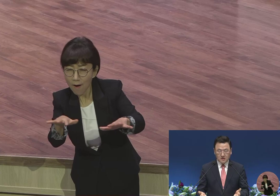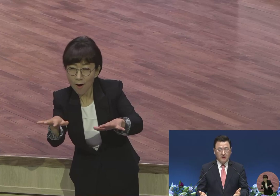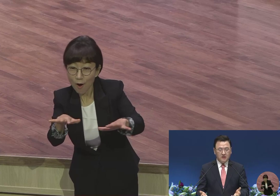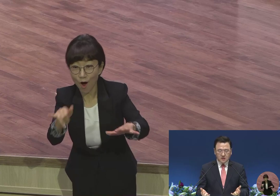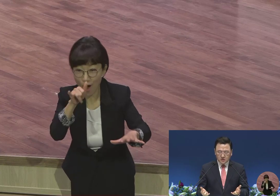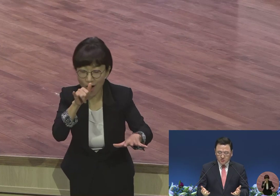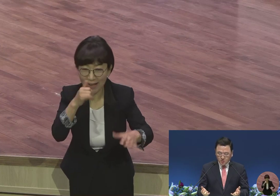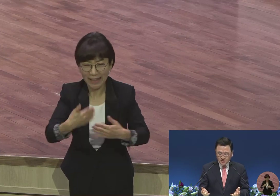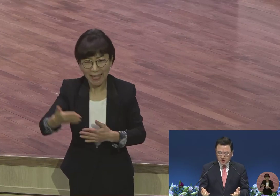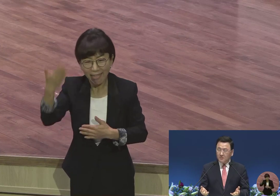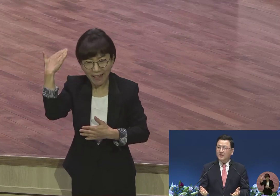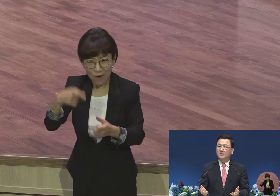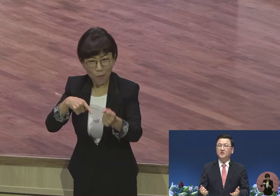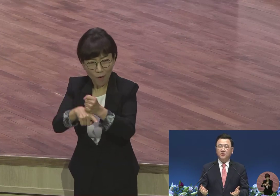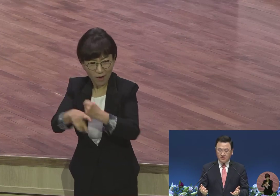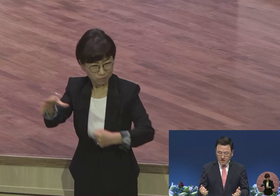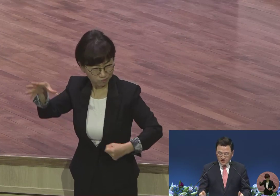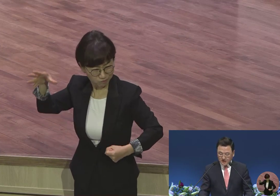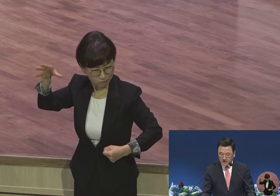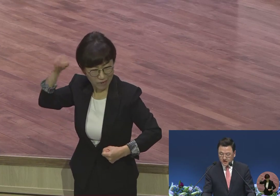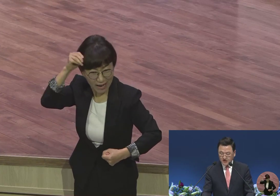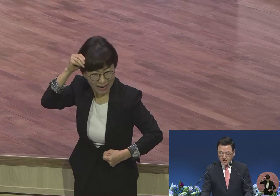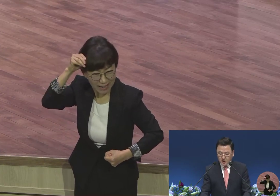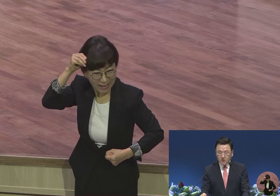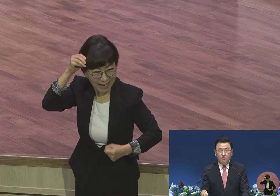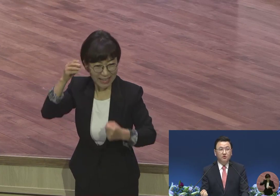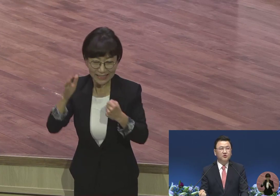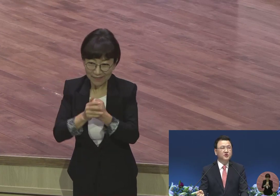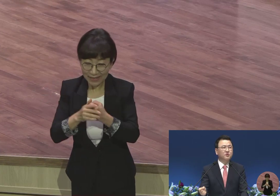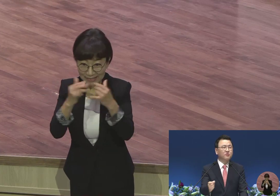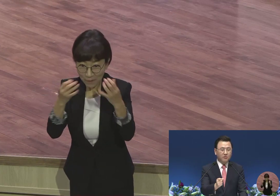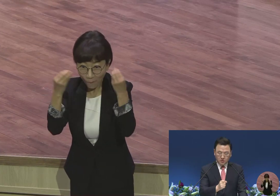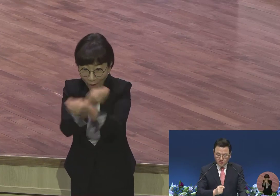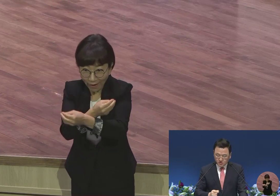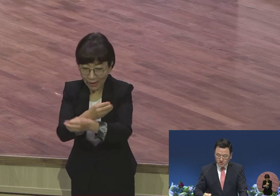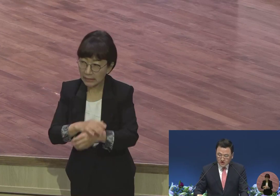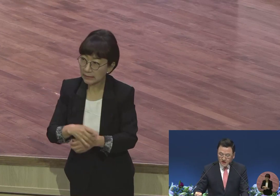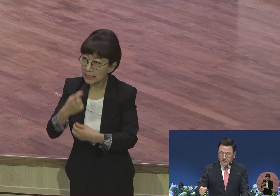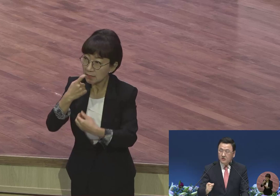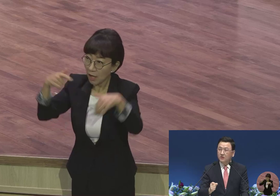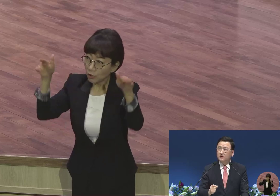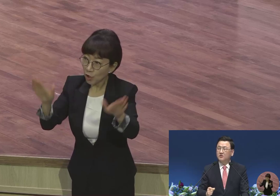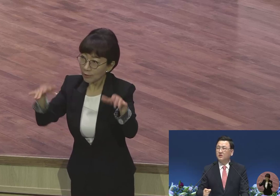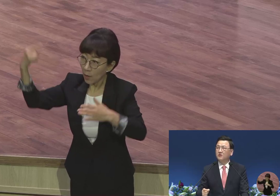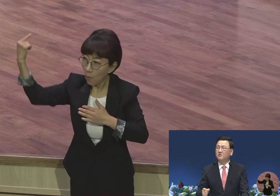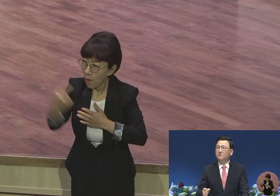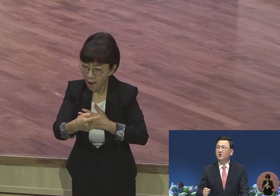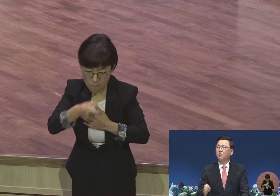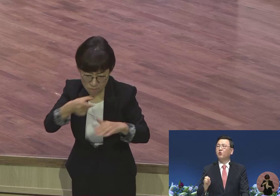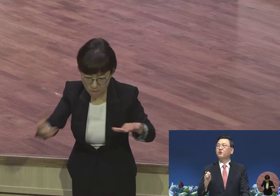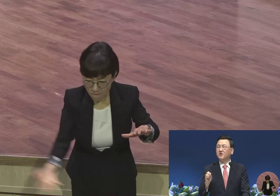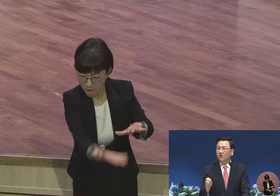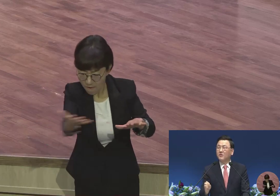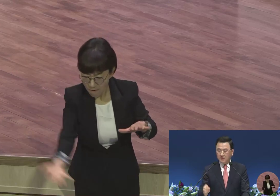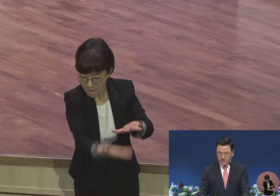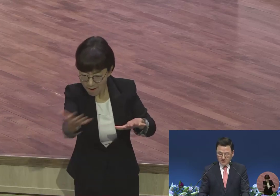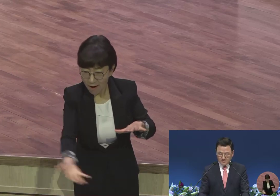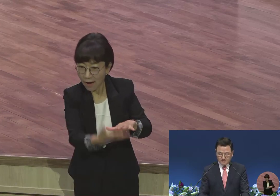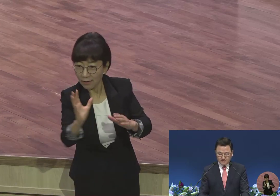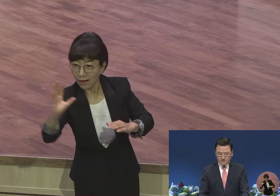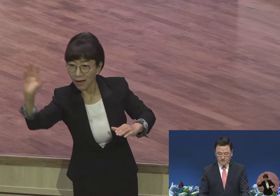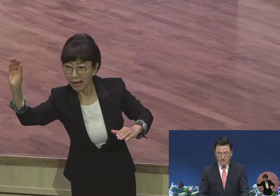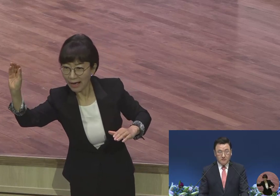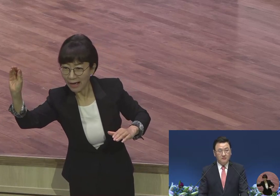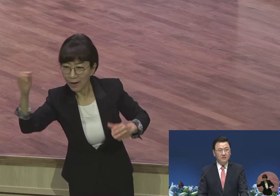있겠습니까? 그것을 보면서 마치 천사가 내려와 물을 휘젓고 가는 것처럼 보였다고